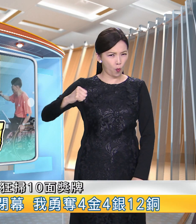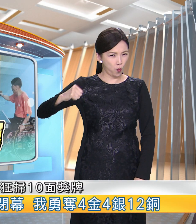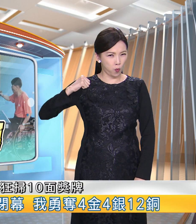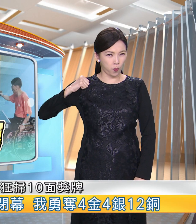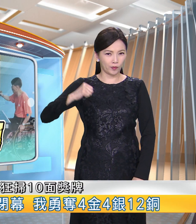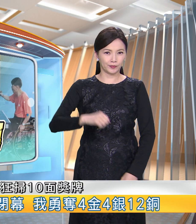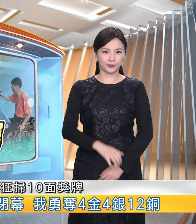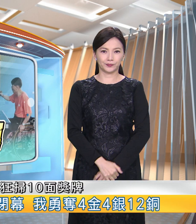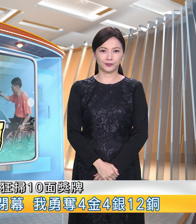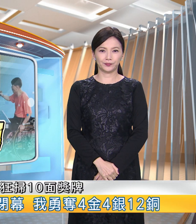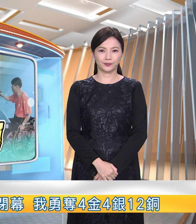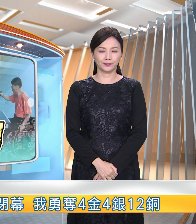了10面奖牌。